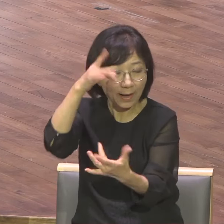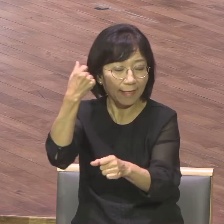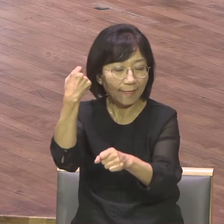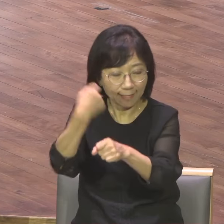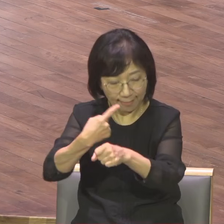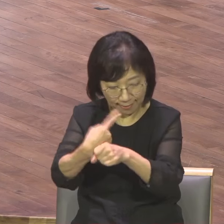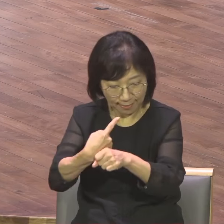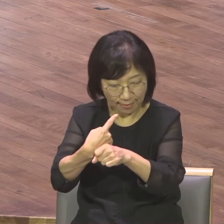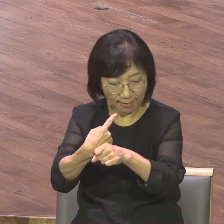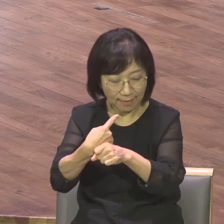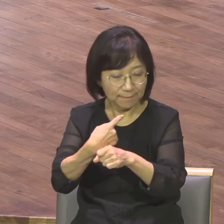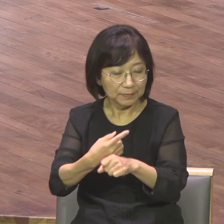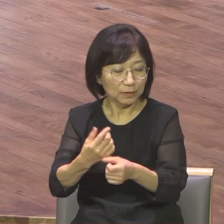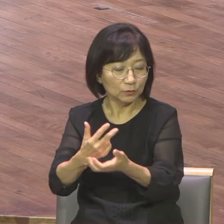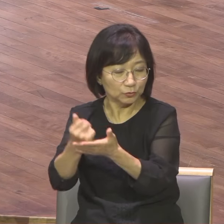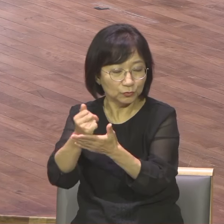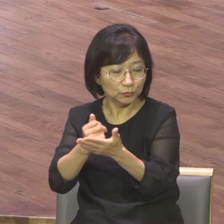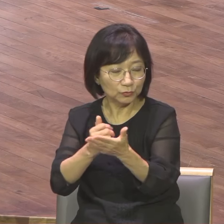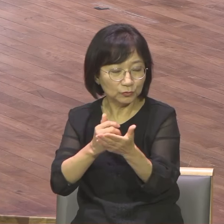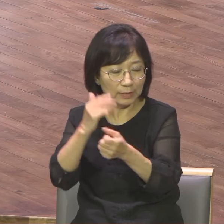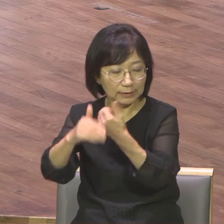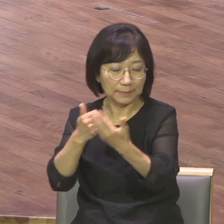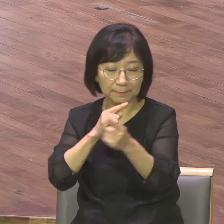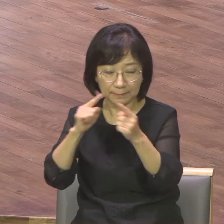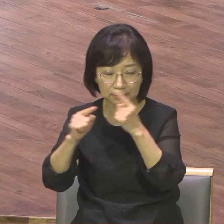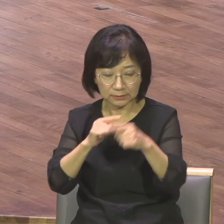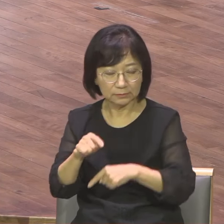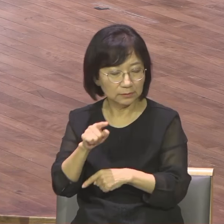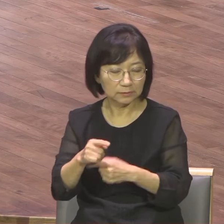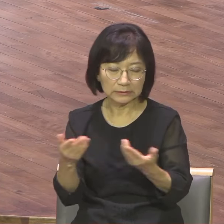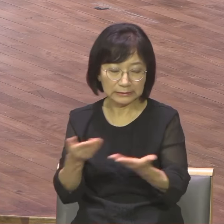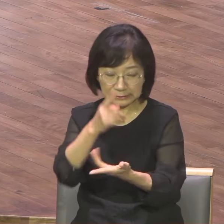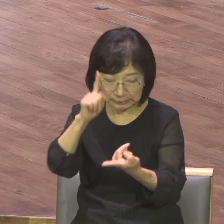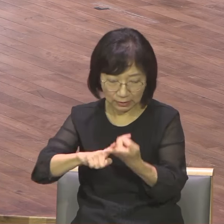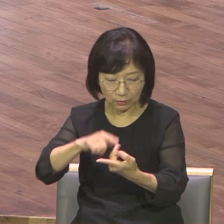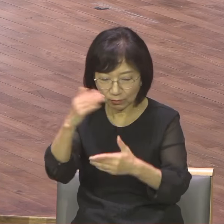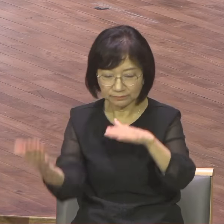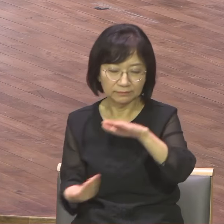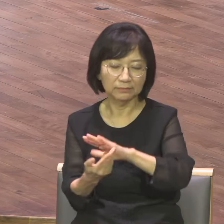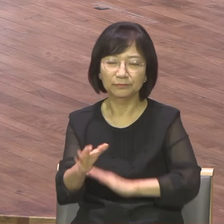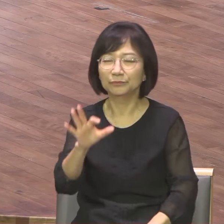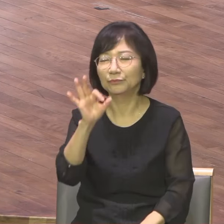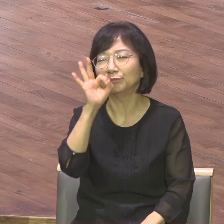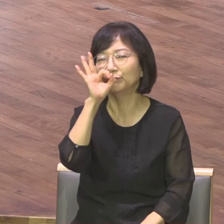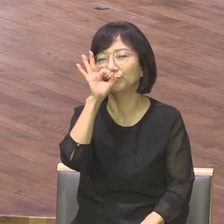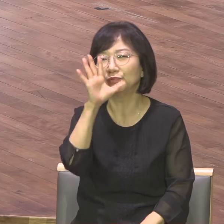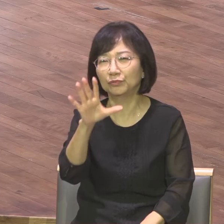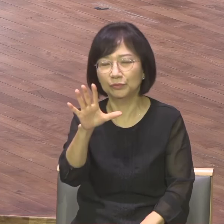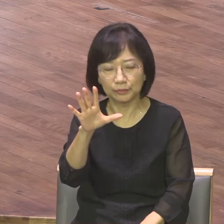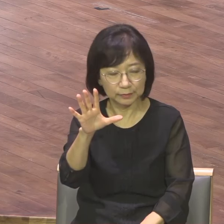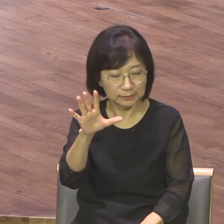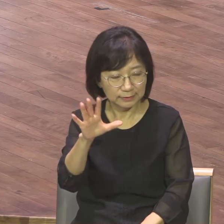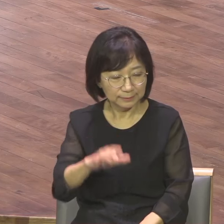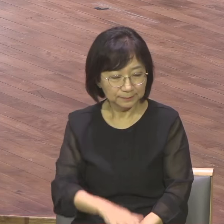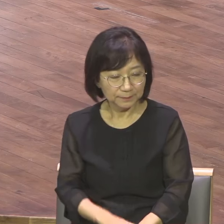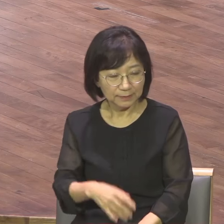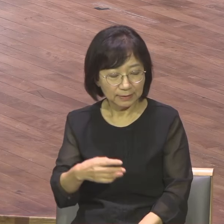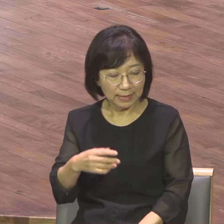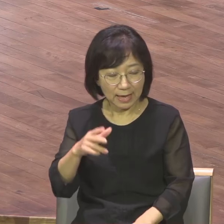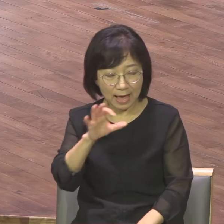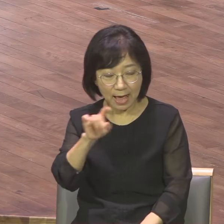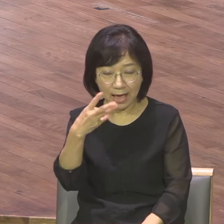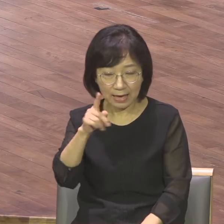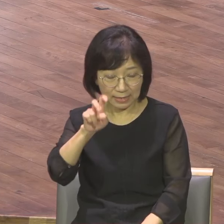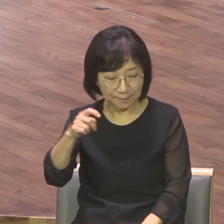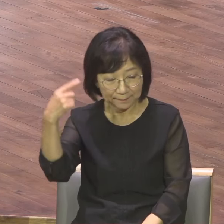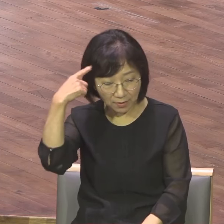삼자 하였으나 주 여호와의 말씀이 그 일은 서지 못하며 이루어지지 못하리라. 대저